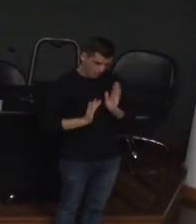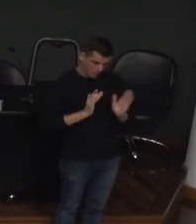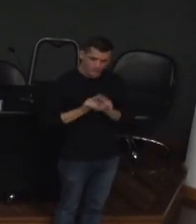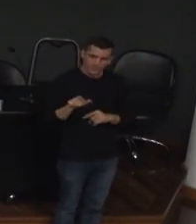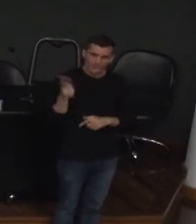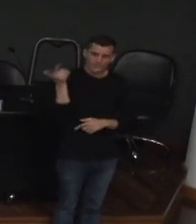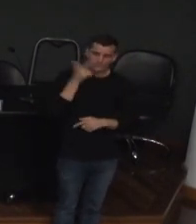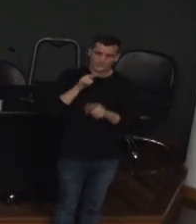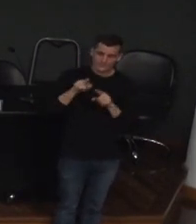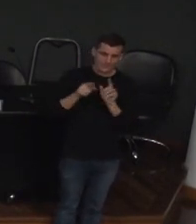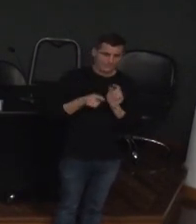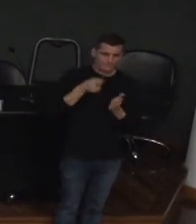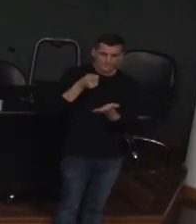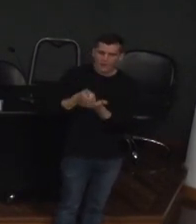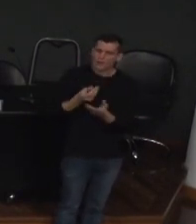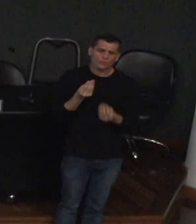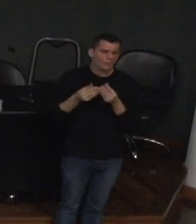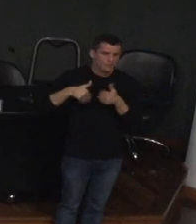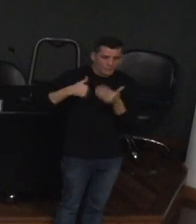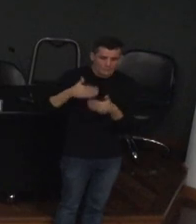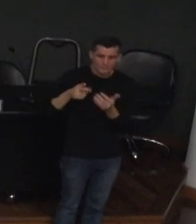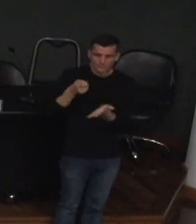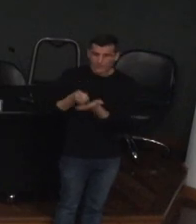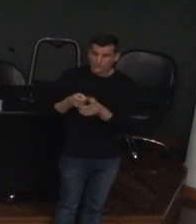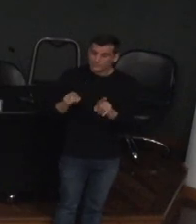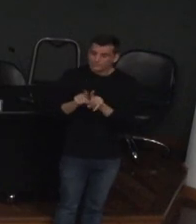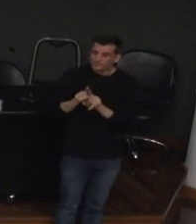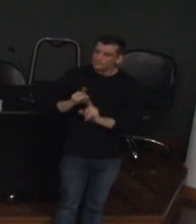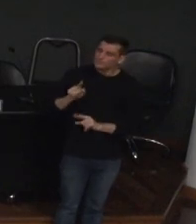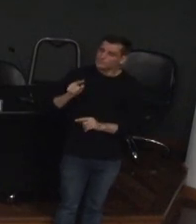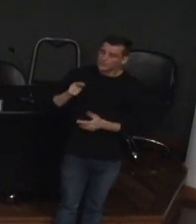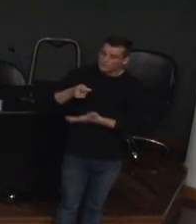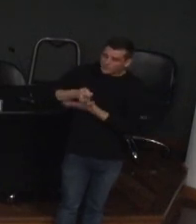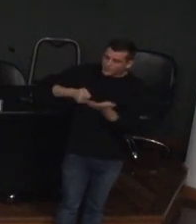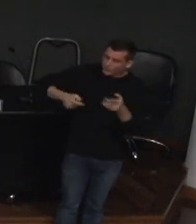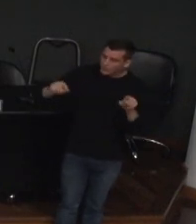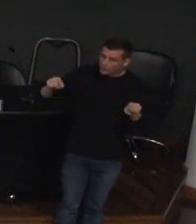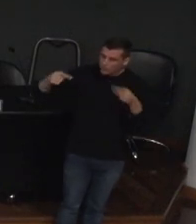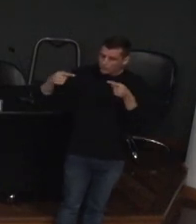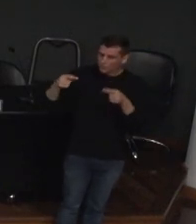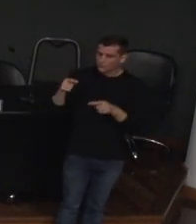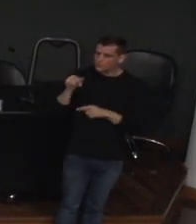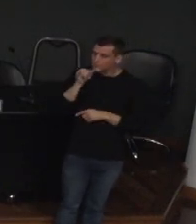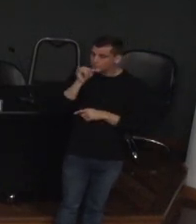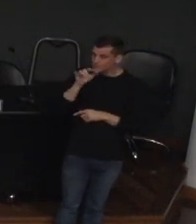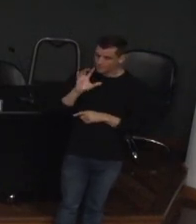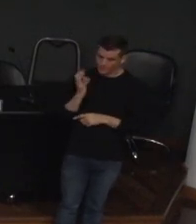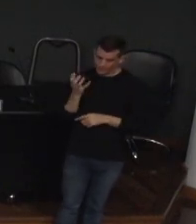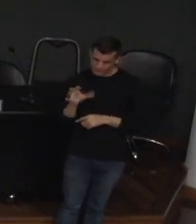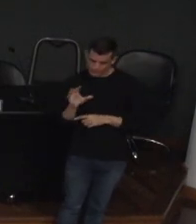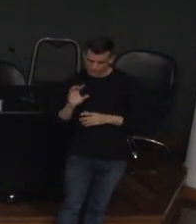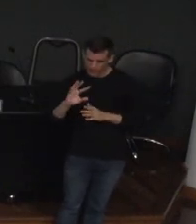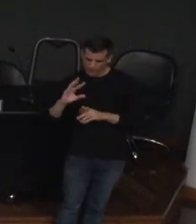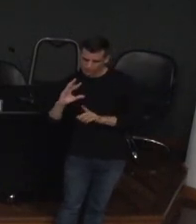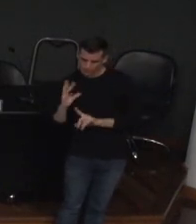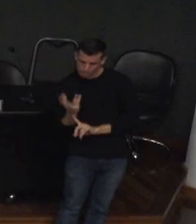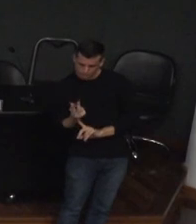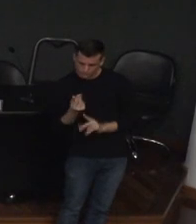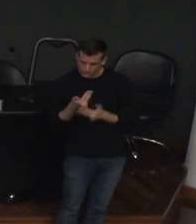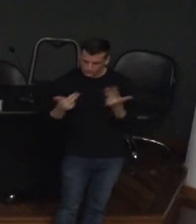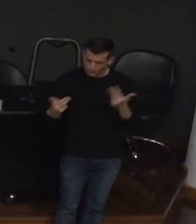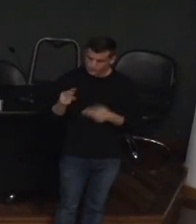concurso para expor aqui obras de arte vinculadas a esculturas regionais e ganhou lá a pessoa